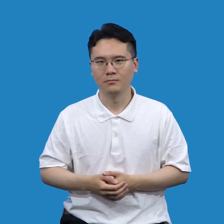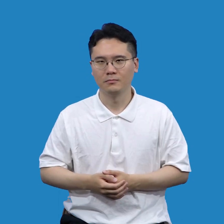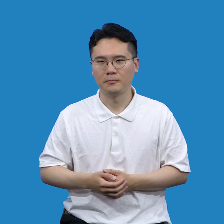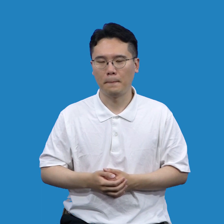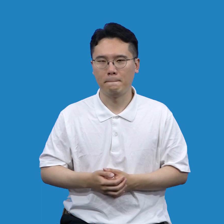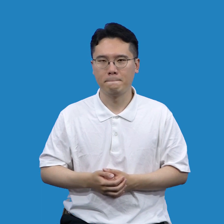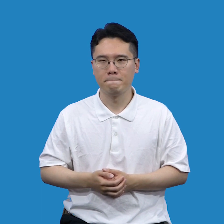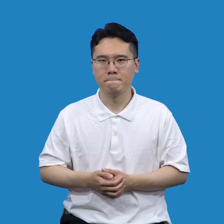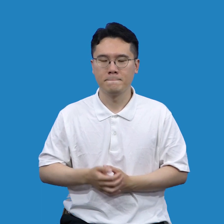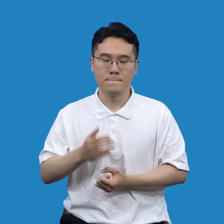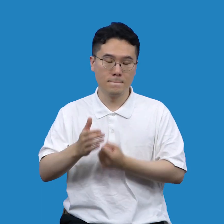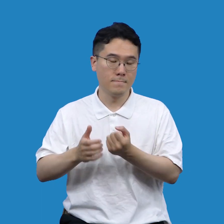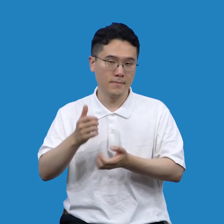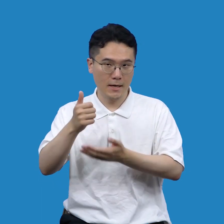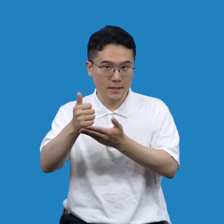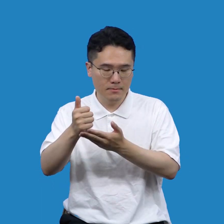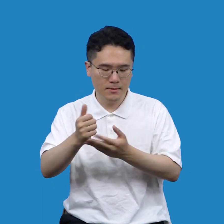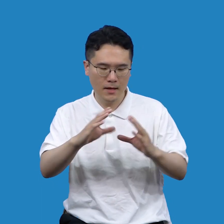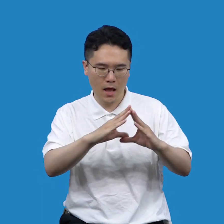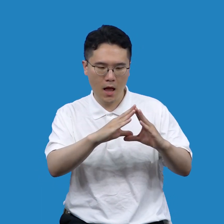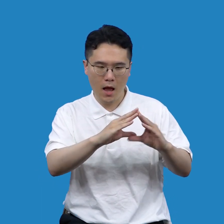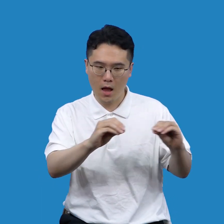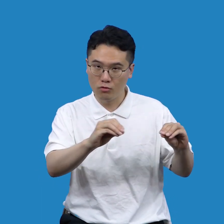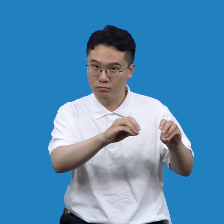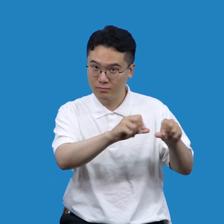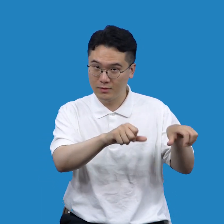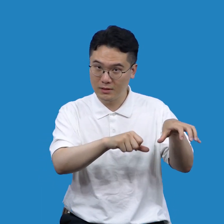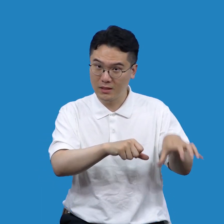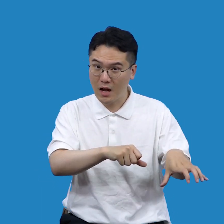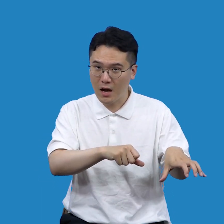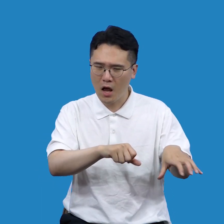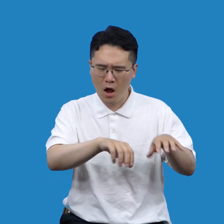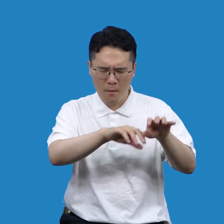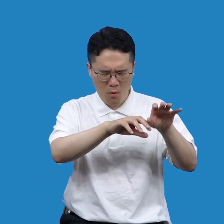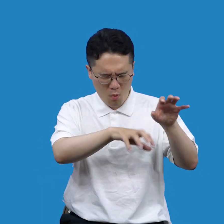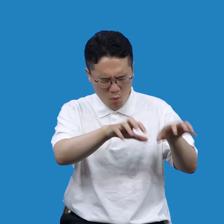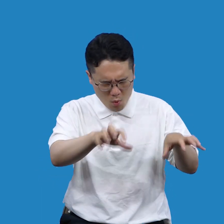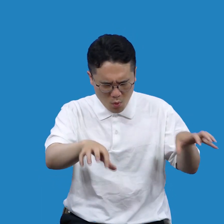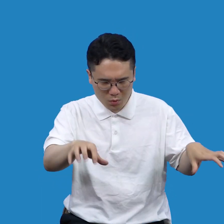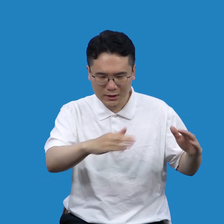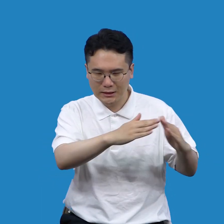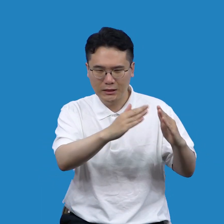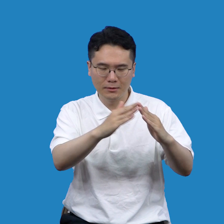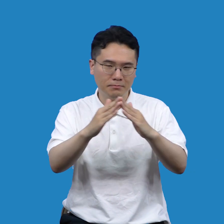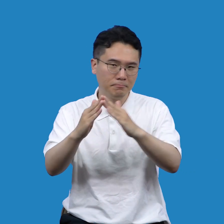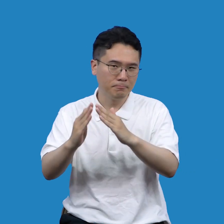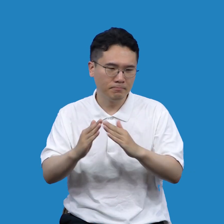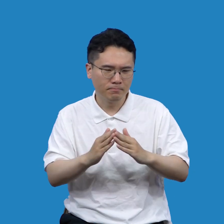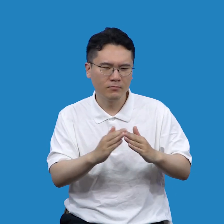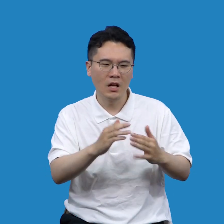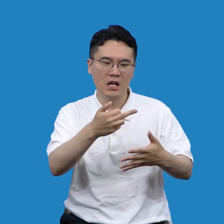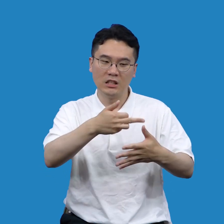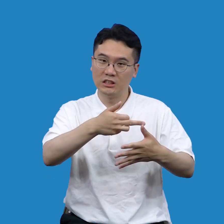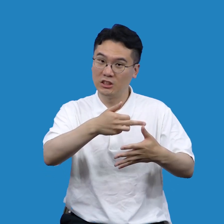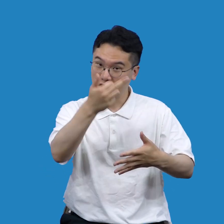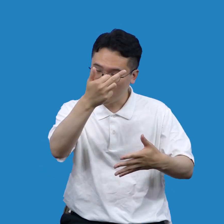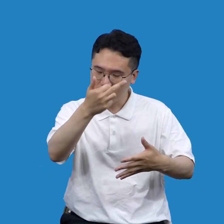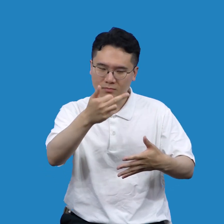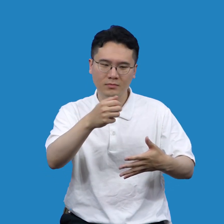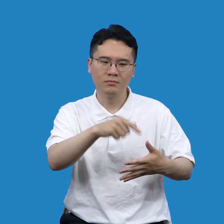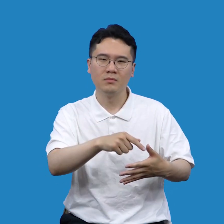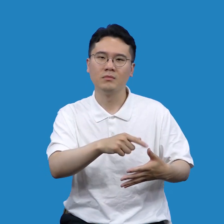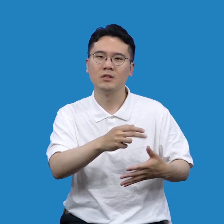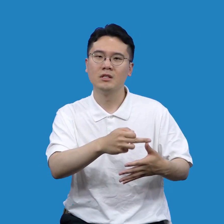애굽 땅의 모든 집마다 처음 난 것들, 장남이나 짐승의 첫 새끼들을